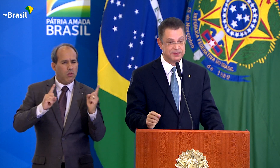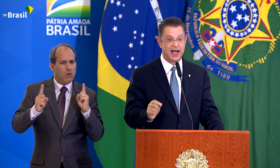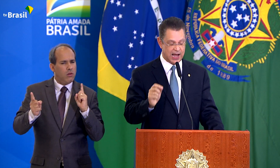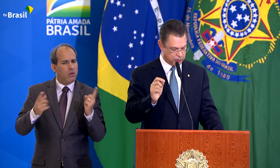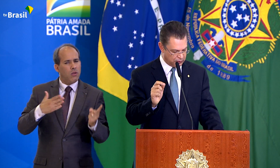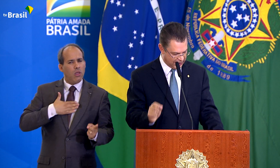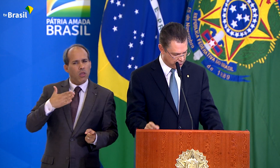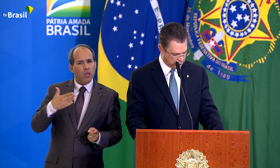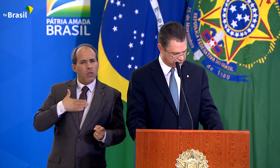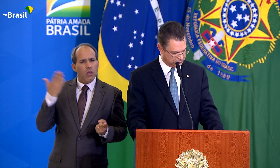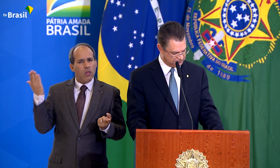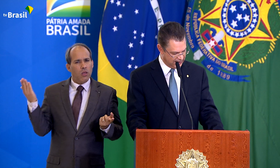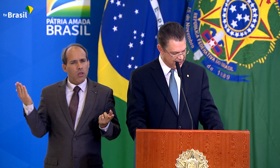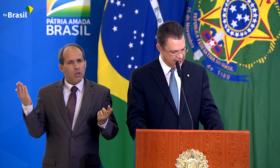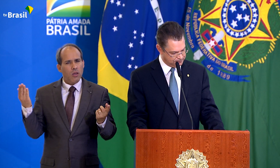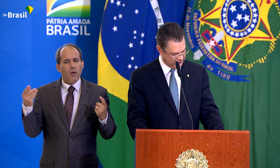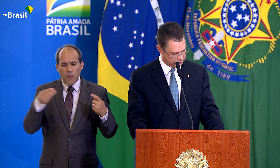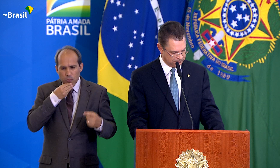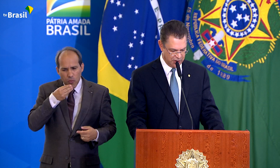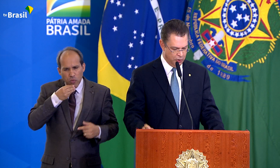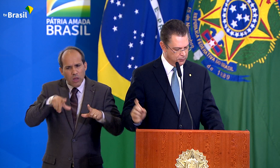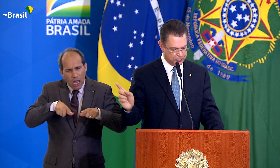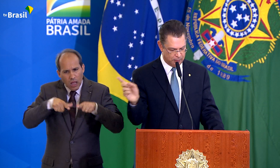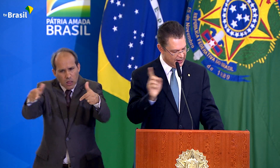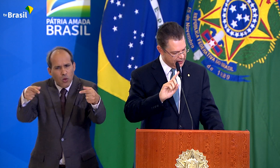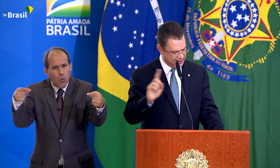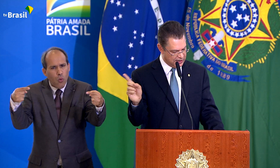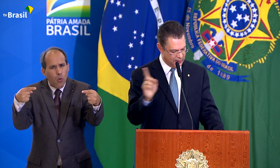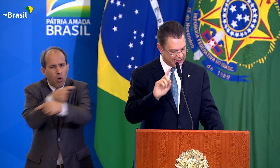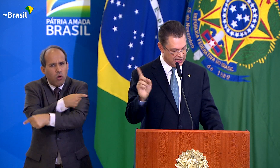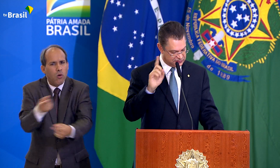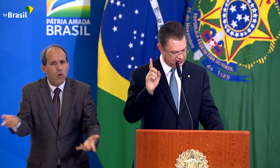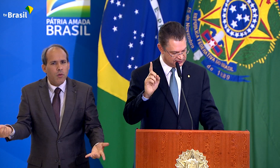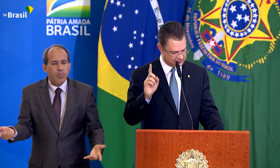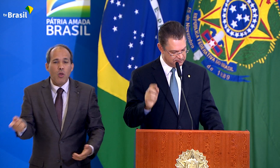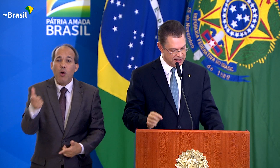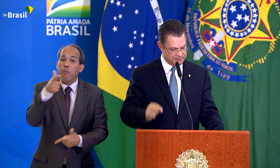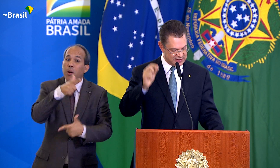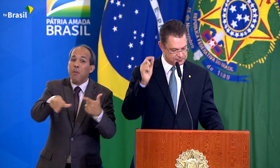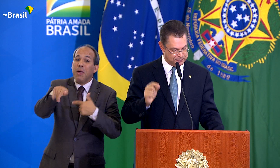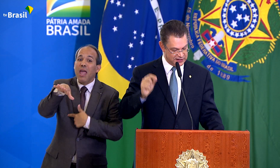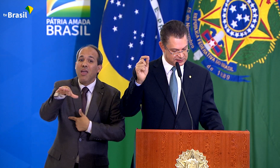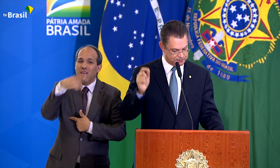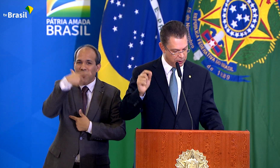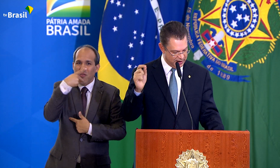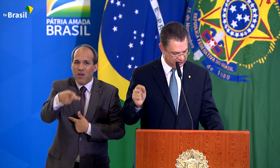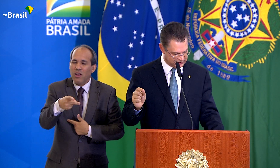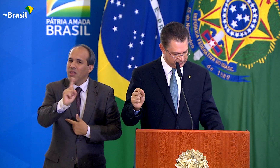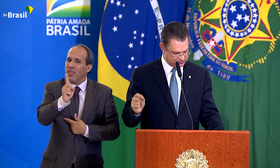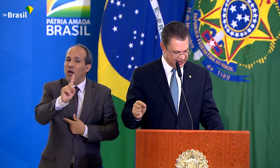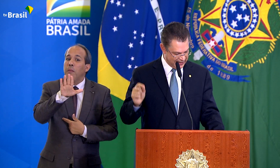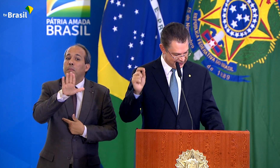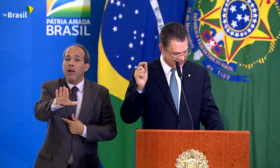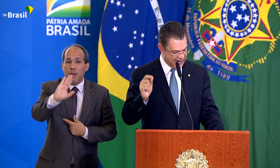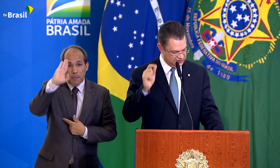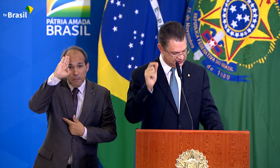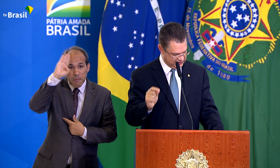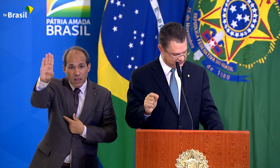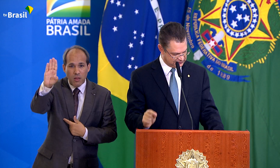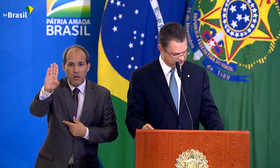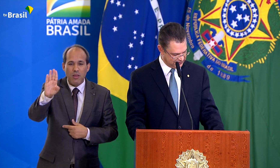combatida a Qualquer Custo repito O problema não é quentes mas principalmente